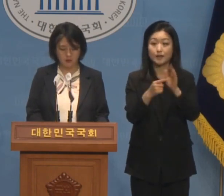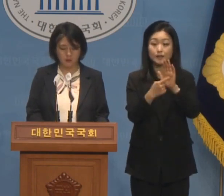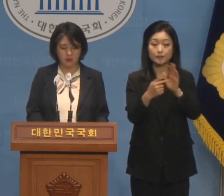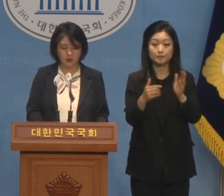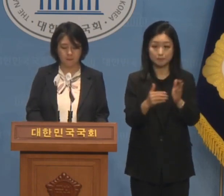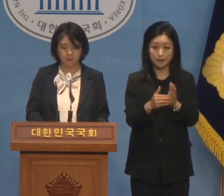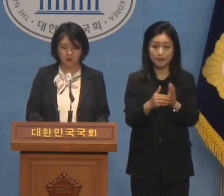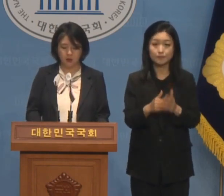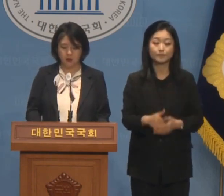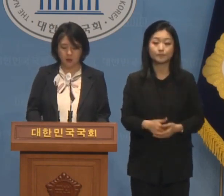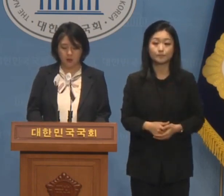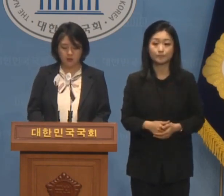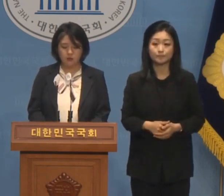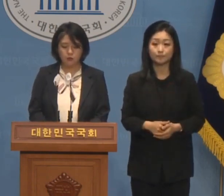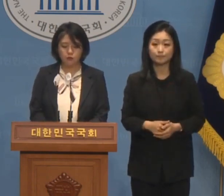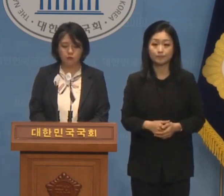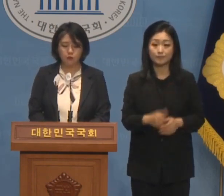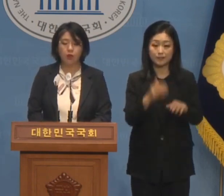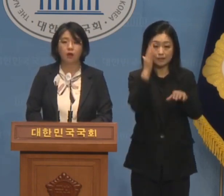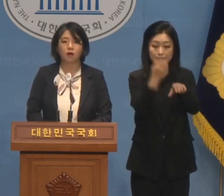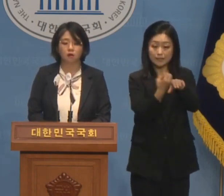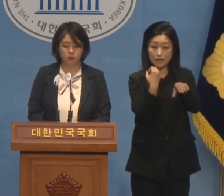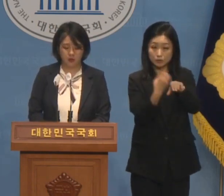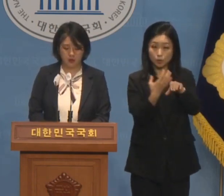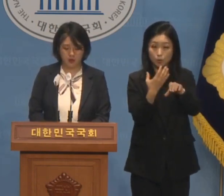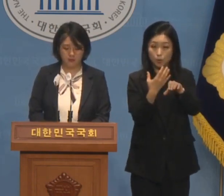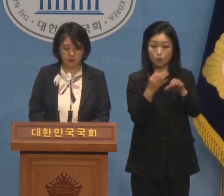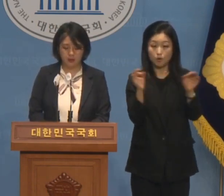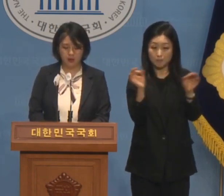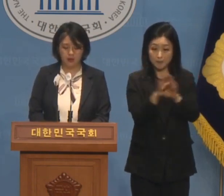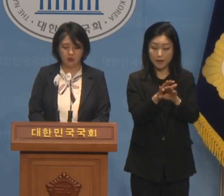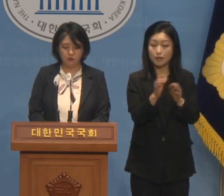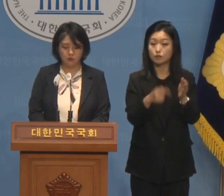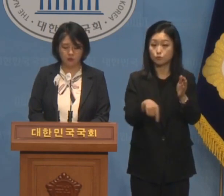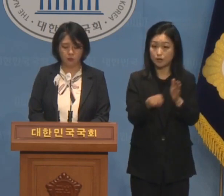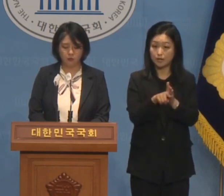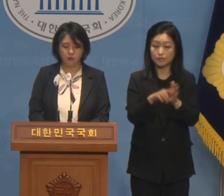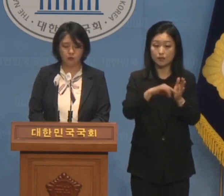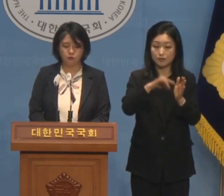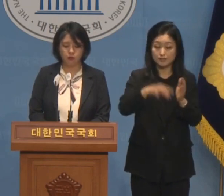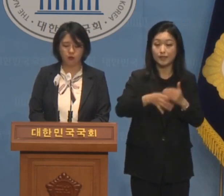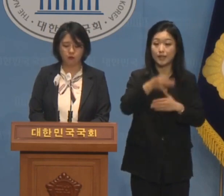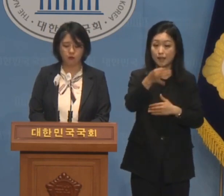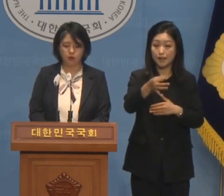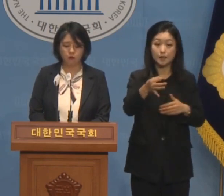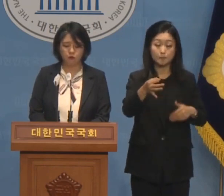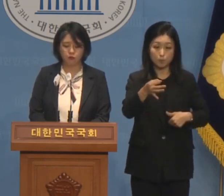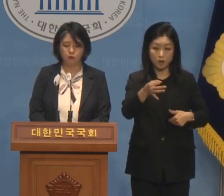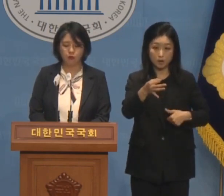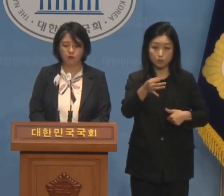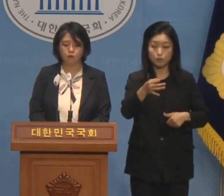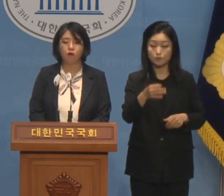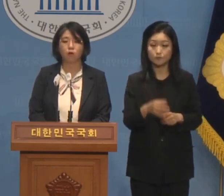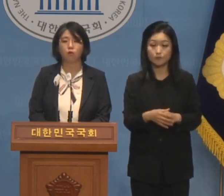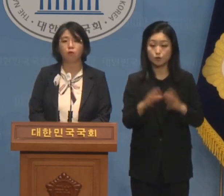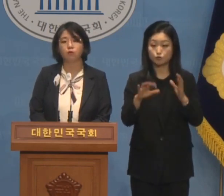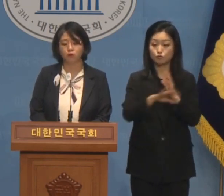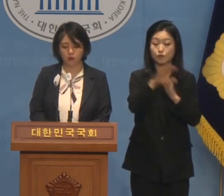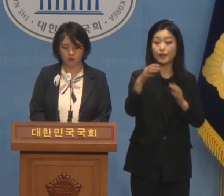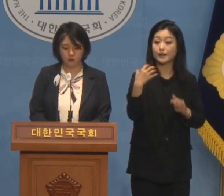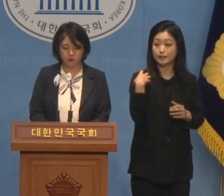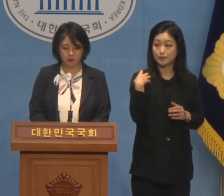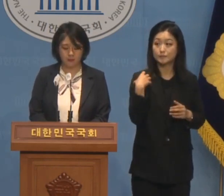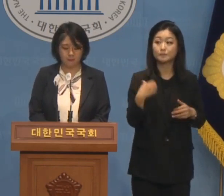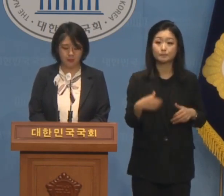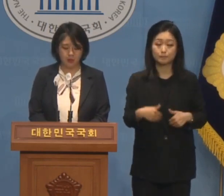되어 있습니다. 탄소 중립으로 나아가기 위해 마땅히 탄소세 도입은 국가적인 중요 책무라고 볼 수